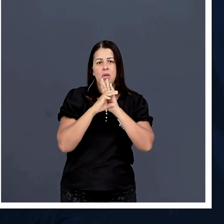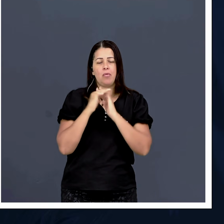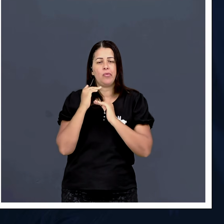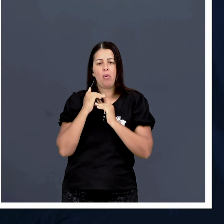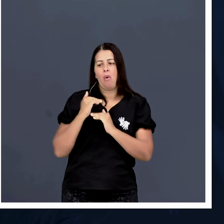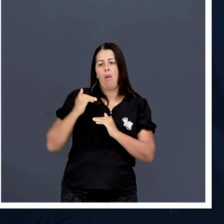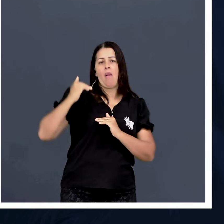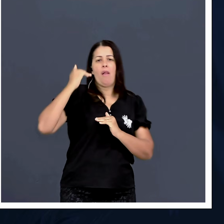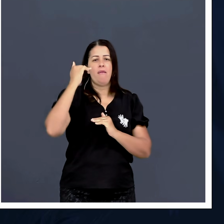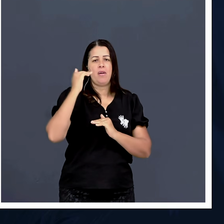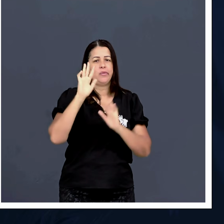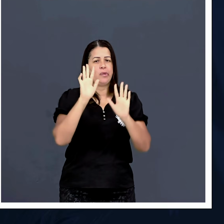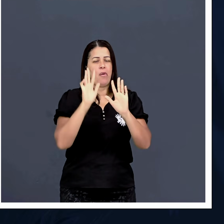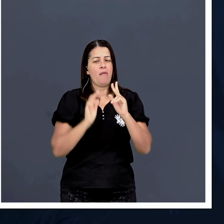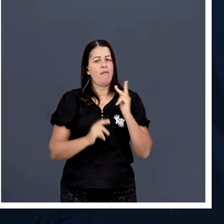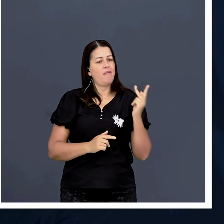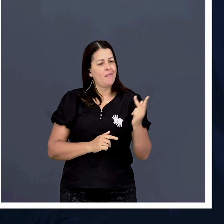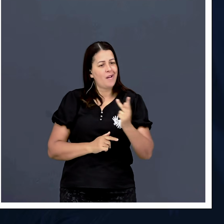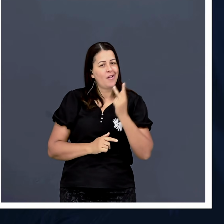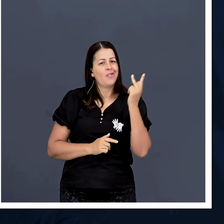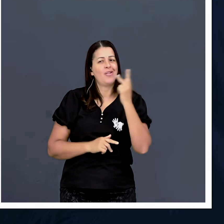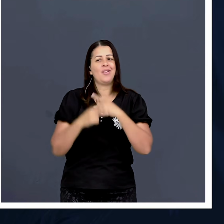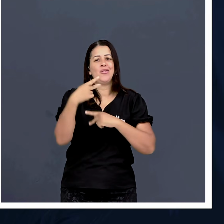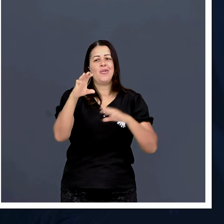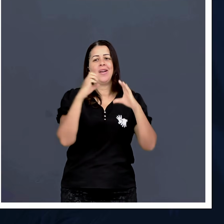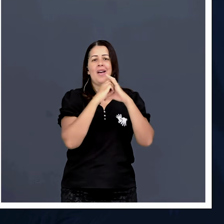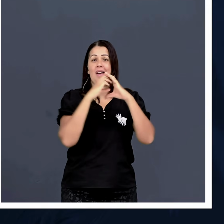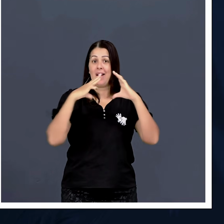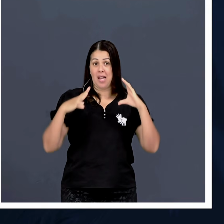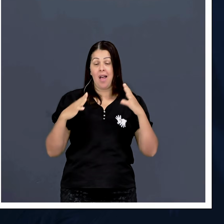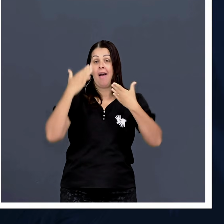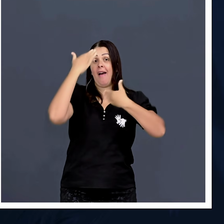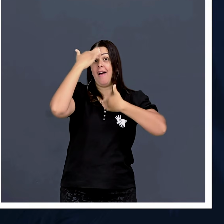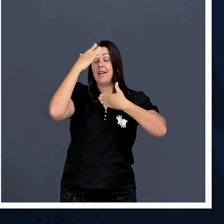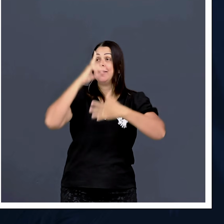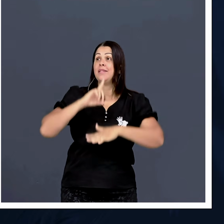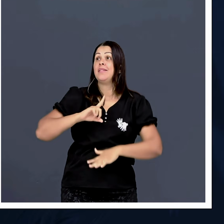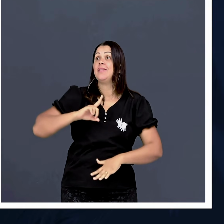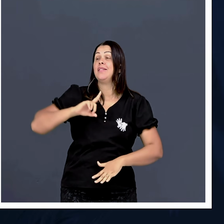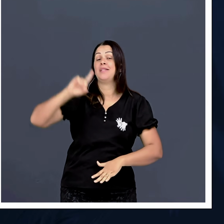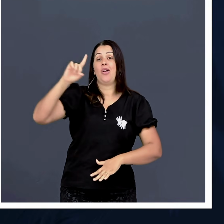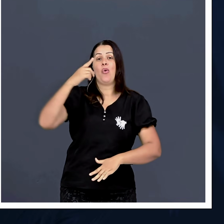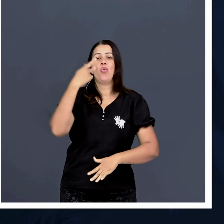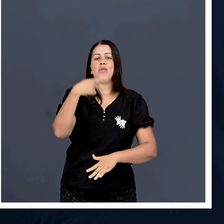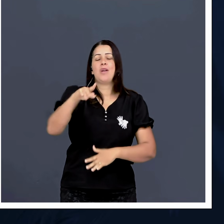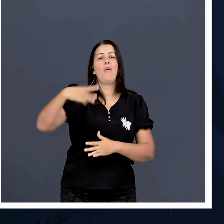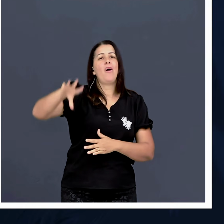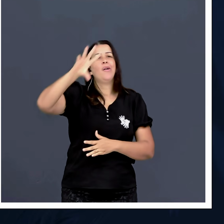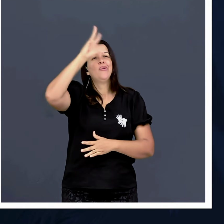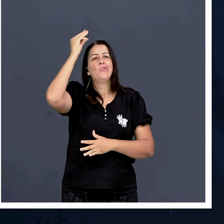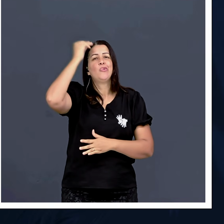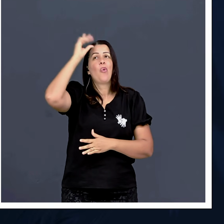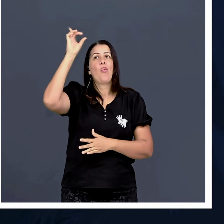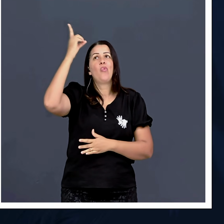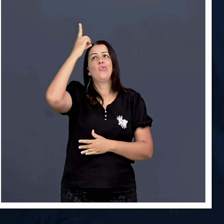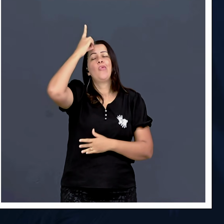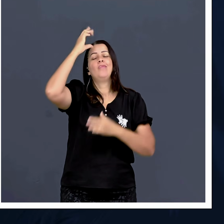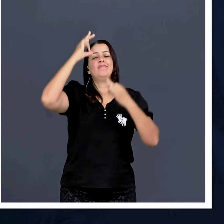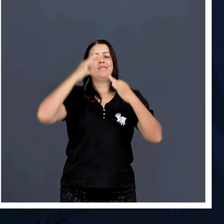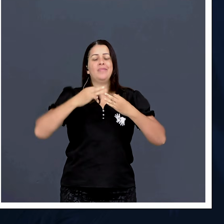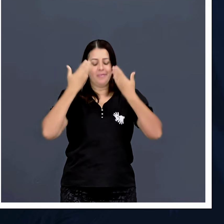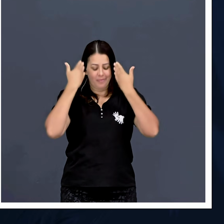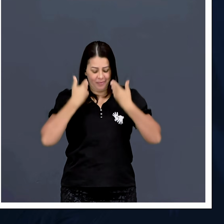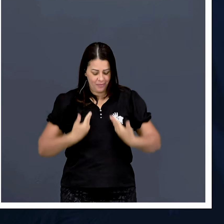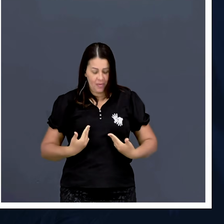mesmo. Valorizar a sua característica e agradecer a Deus o seu dom por ser exatamente como